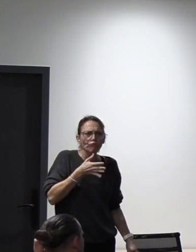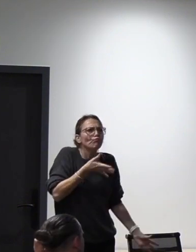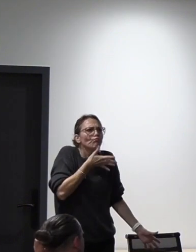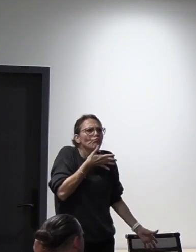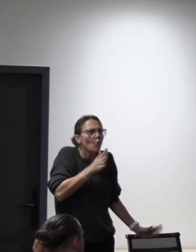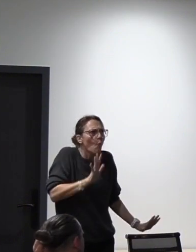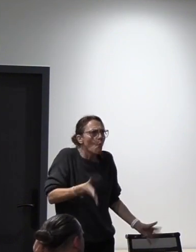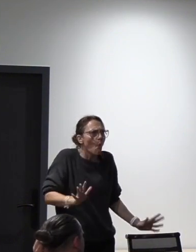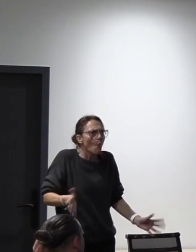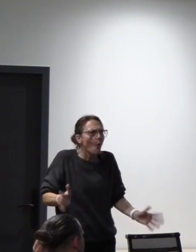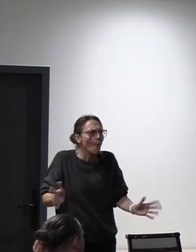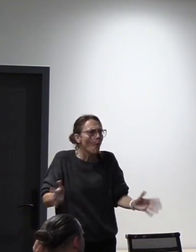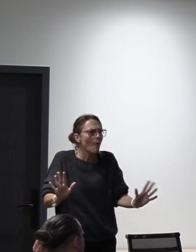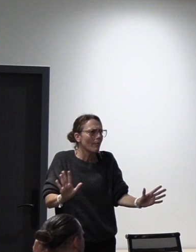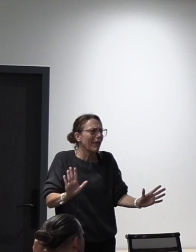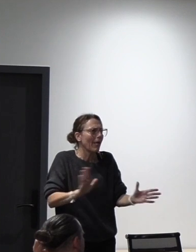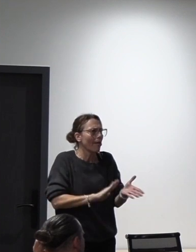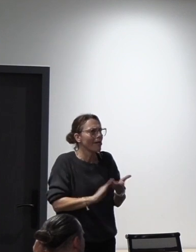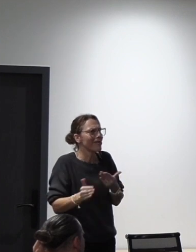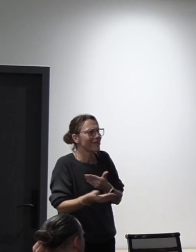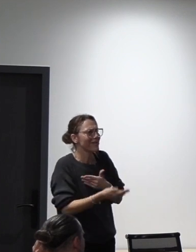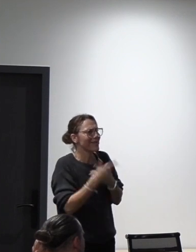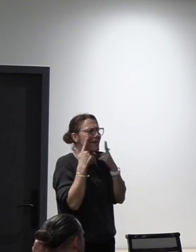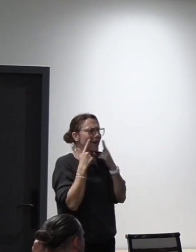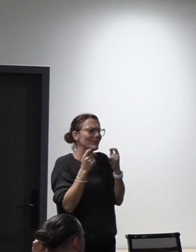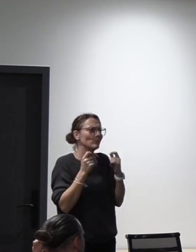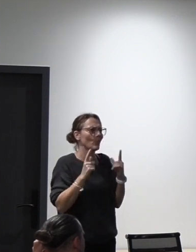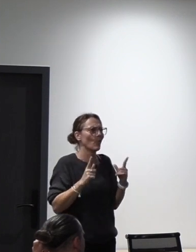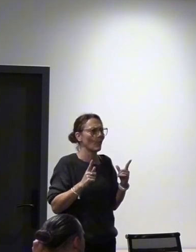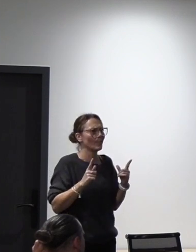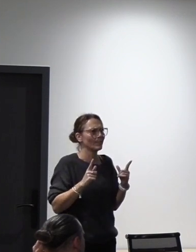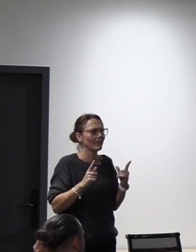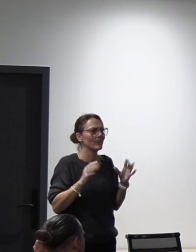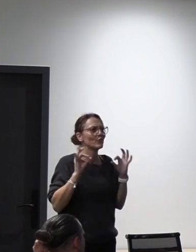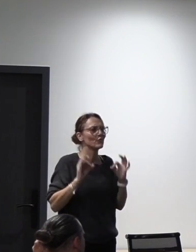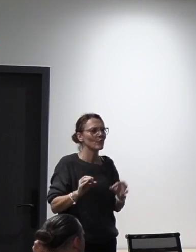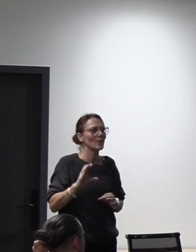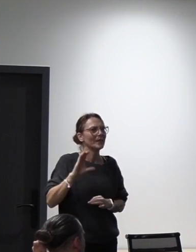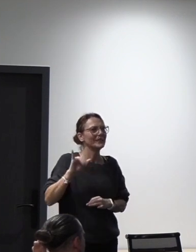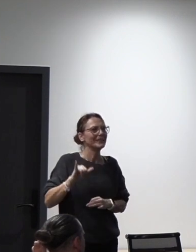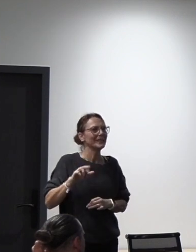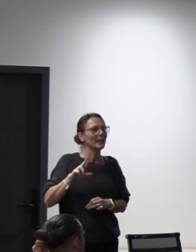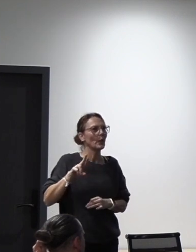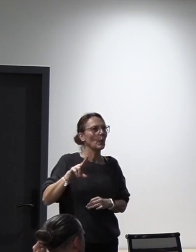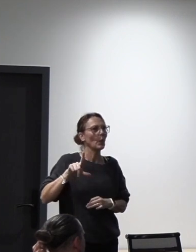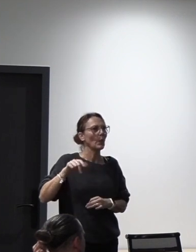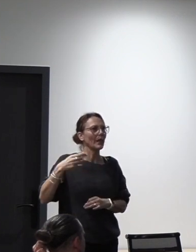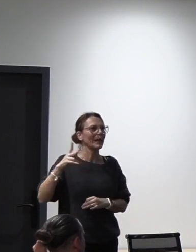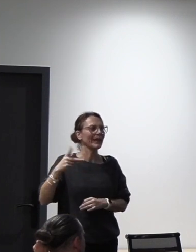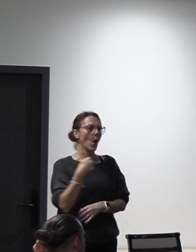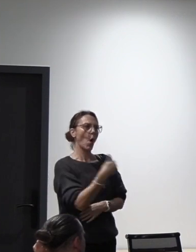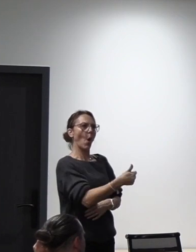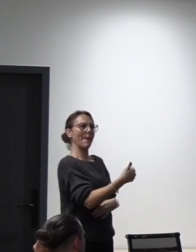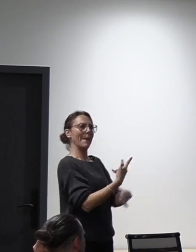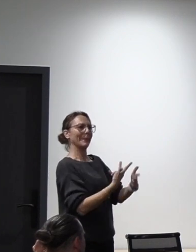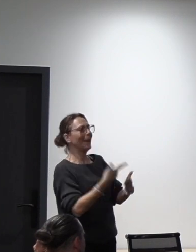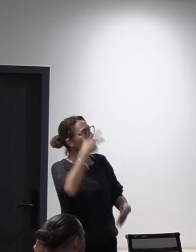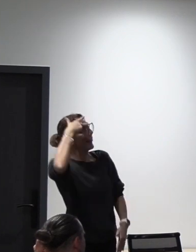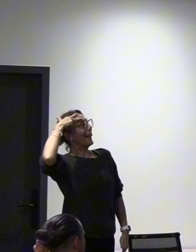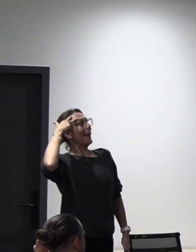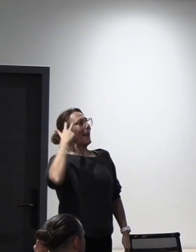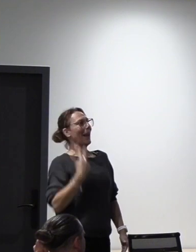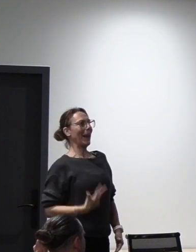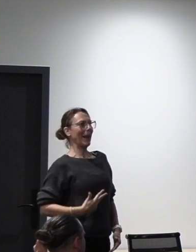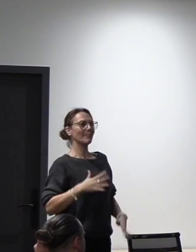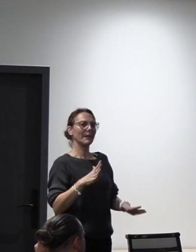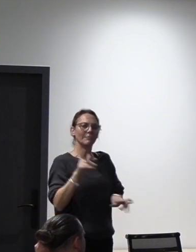possible. Mais le danger, quand même, c'est de dire, c'est un peu Boris Cyrulnik, eux, ils sont arrivés à surmonter leur handicap. Mais tous les inconnus,